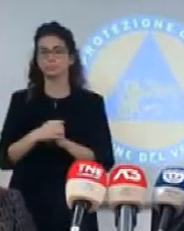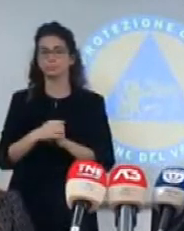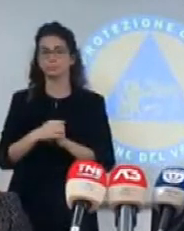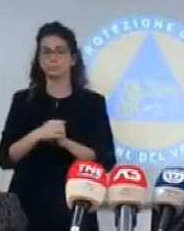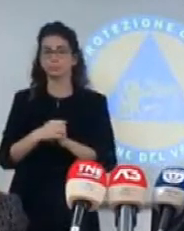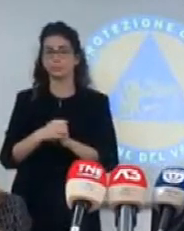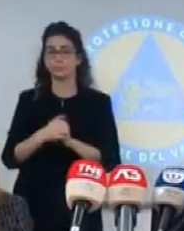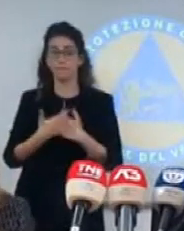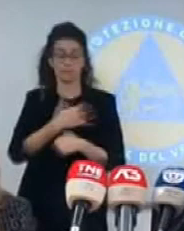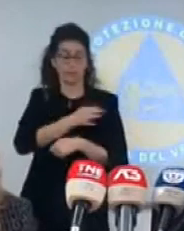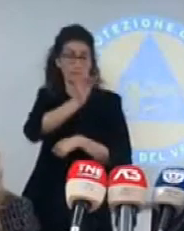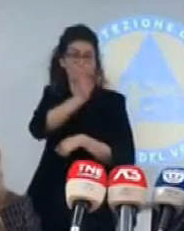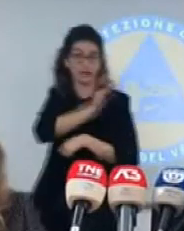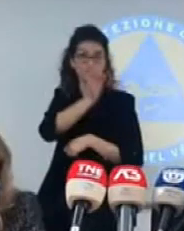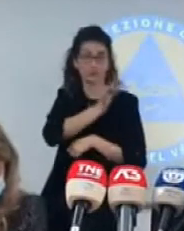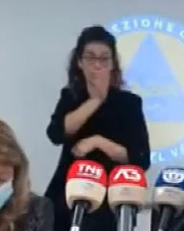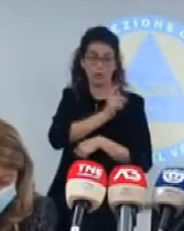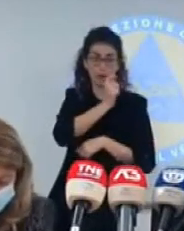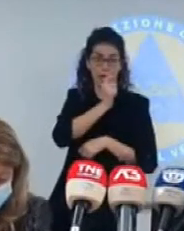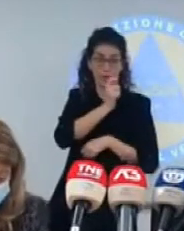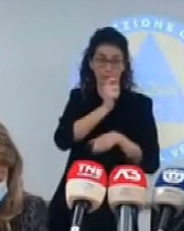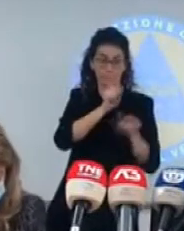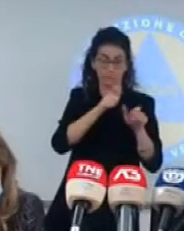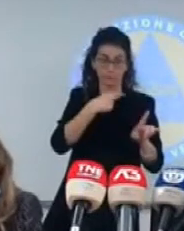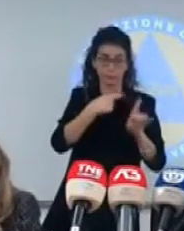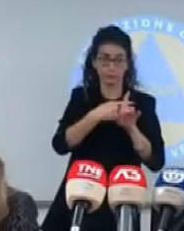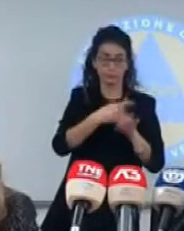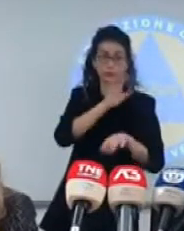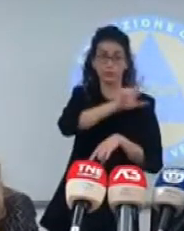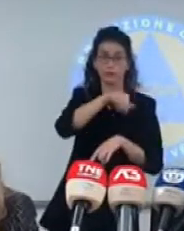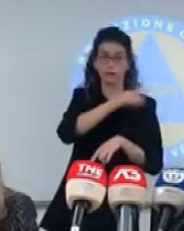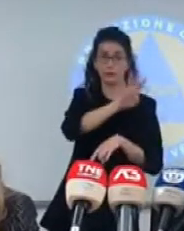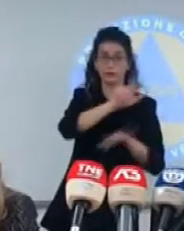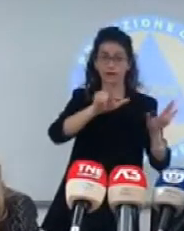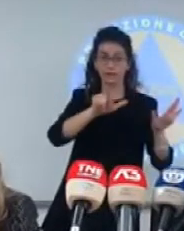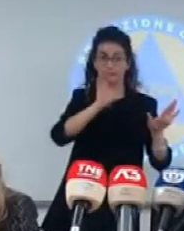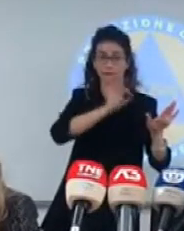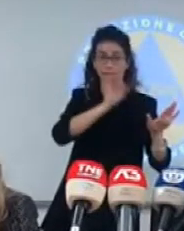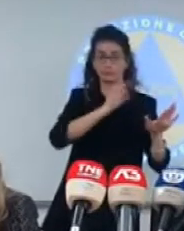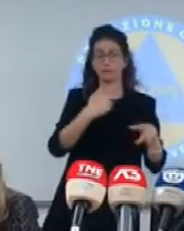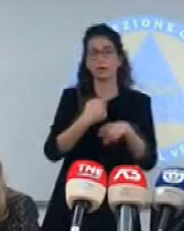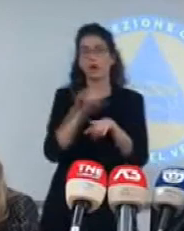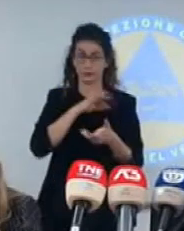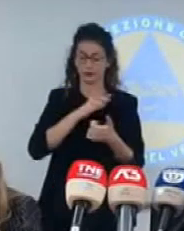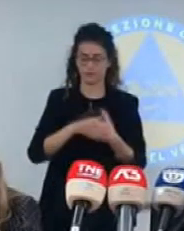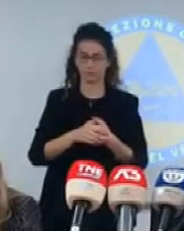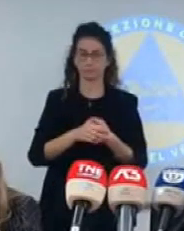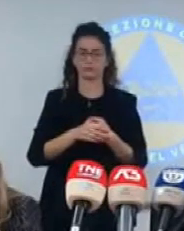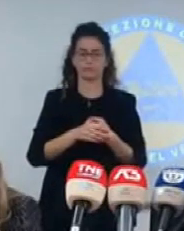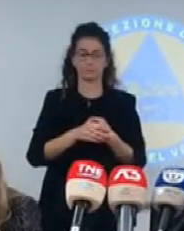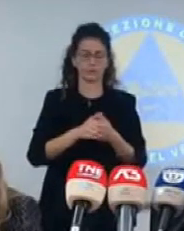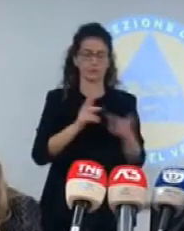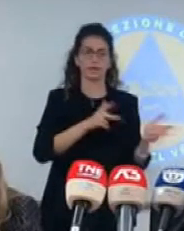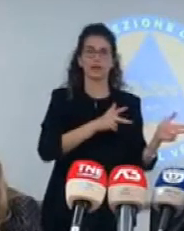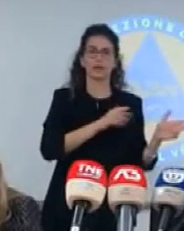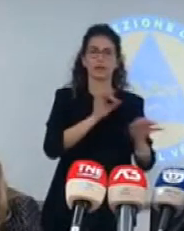l'incidenza percentuale sui tamponi in quella giornata al 5,47 per cento oggi al 111 in terapia